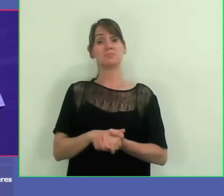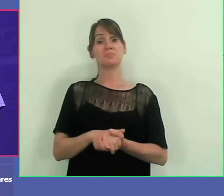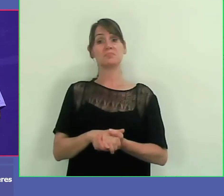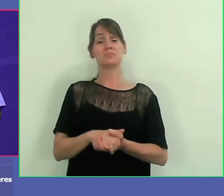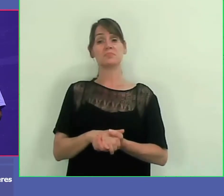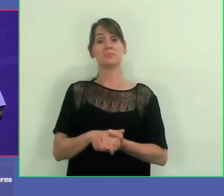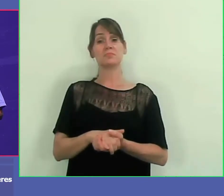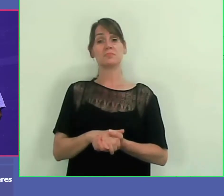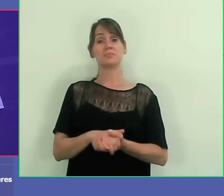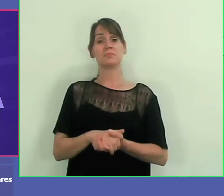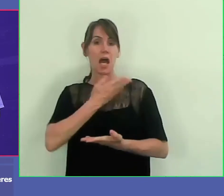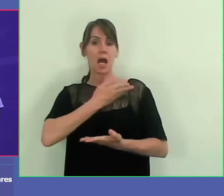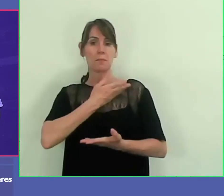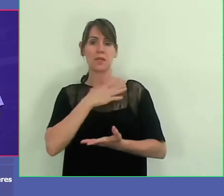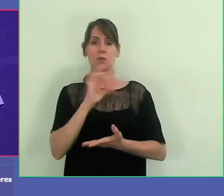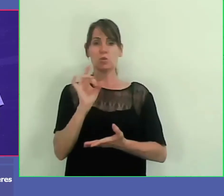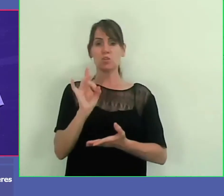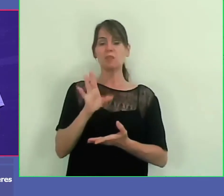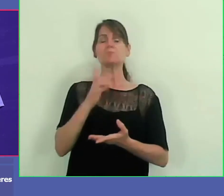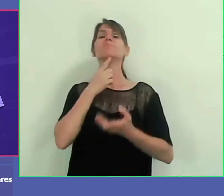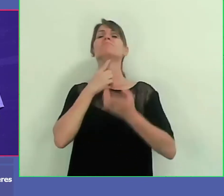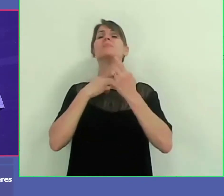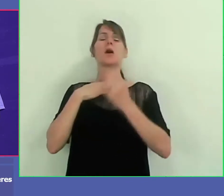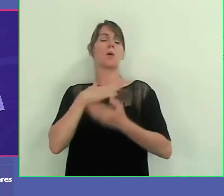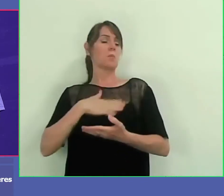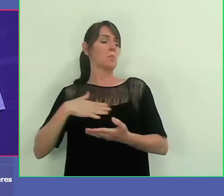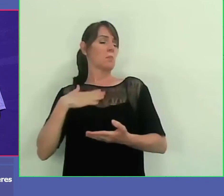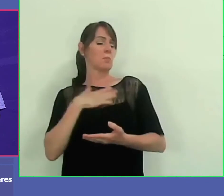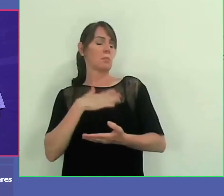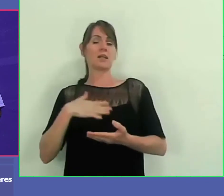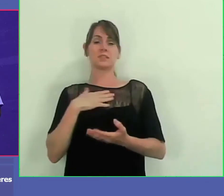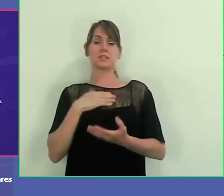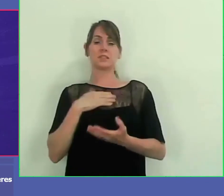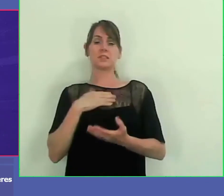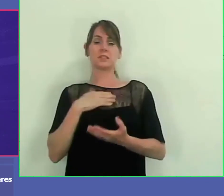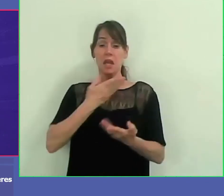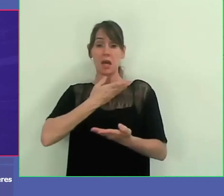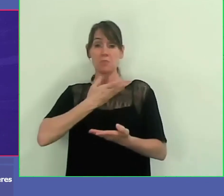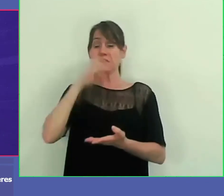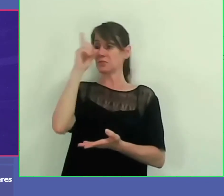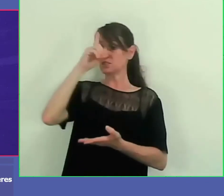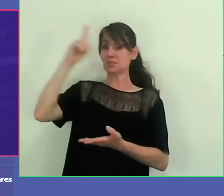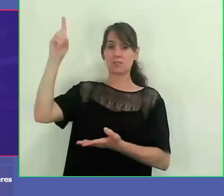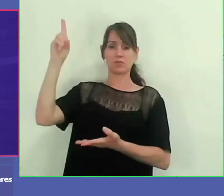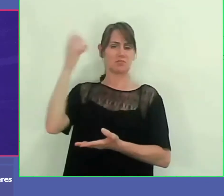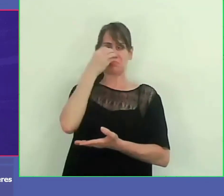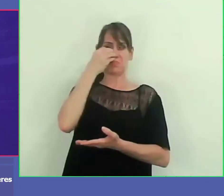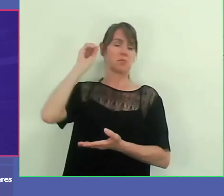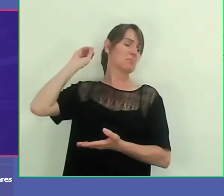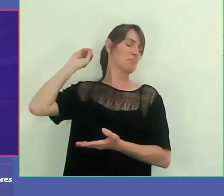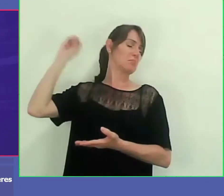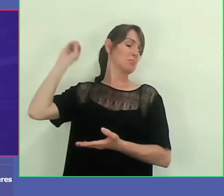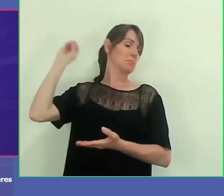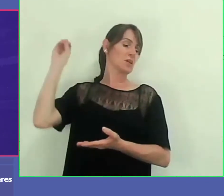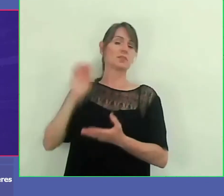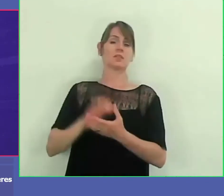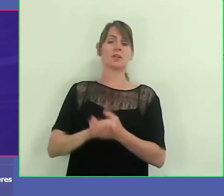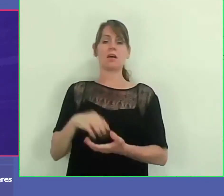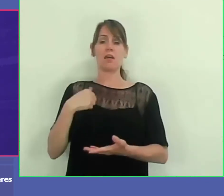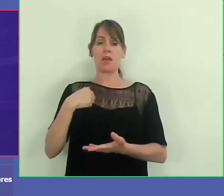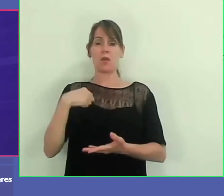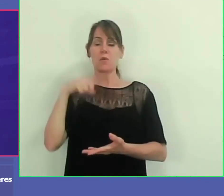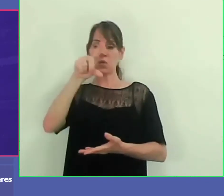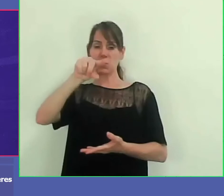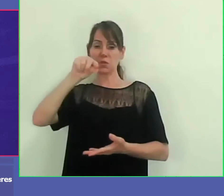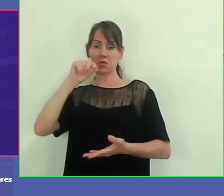amigos dos prazeres do que amigos de Deus. Prefiro, né, eu ser feliz, eu